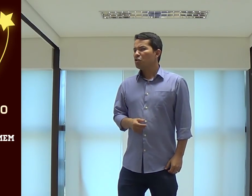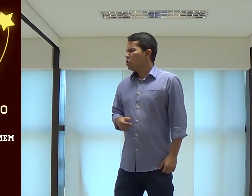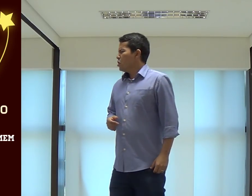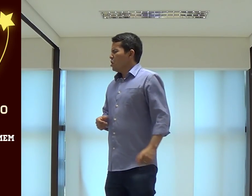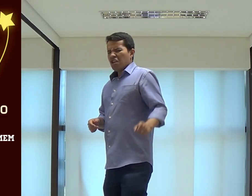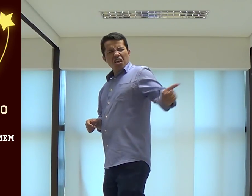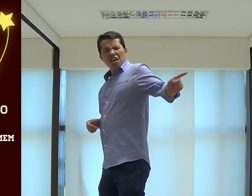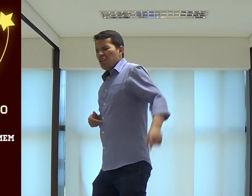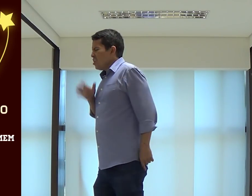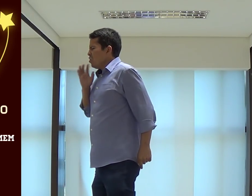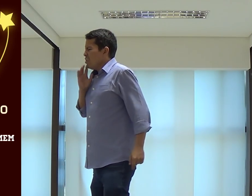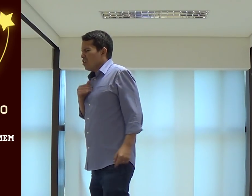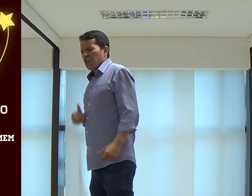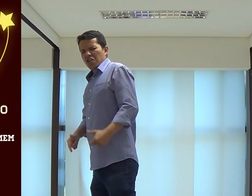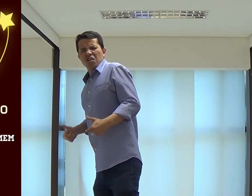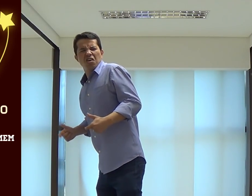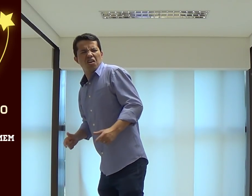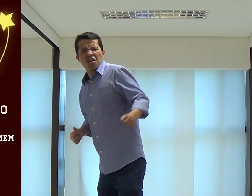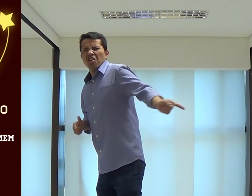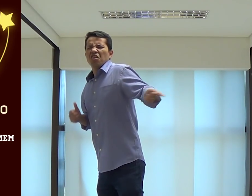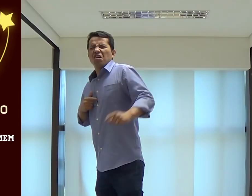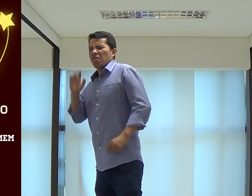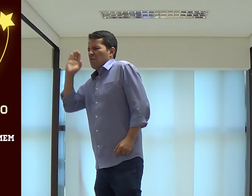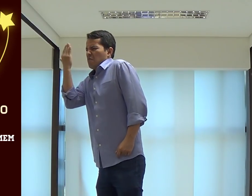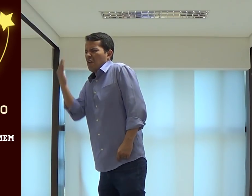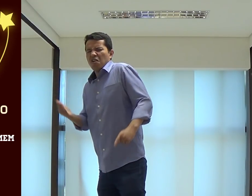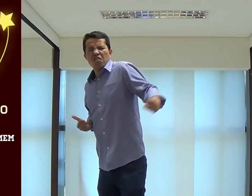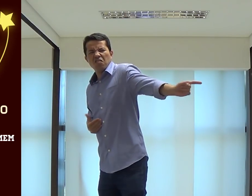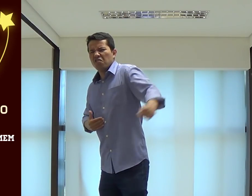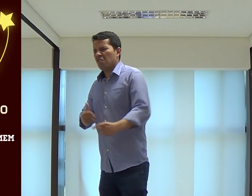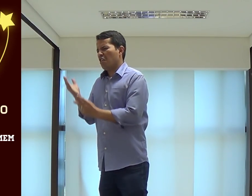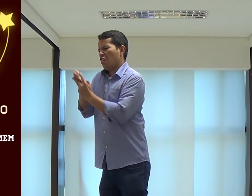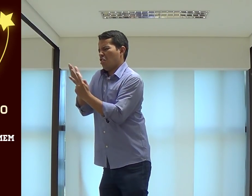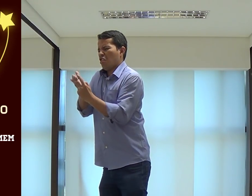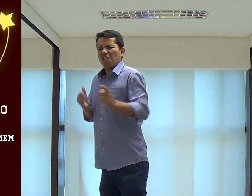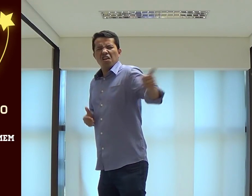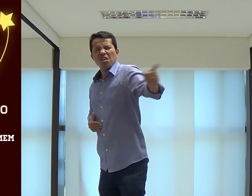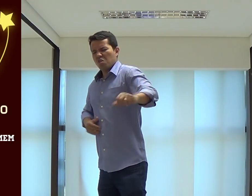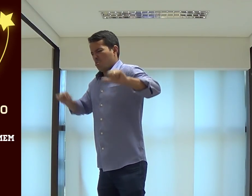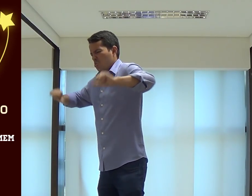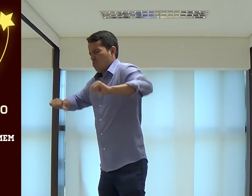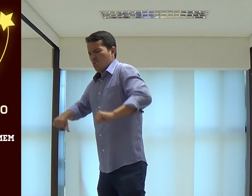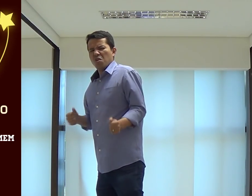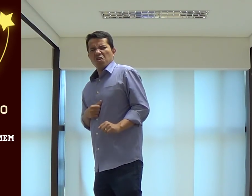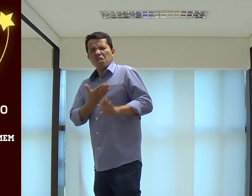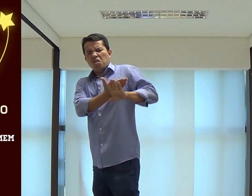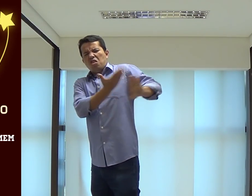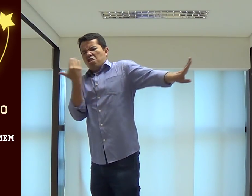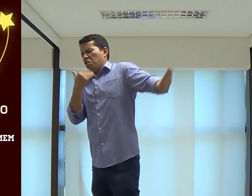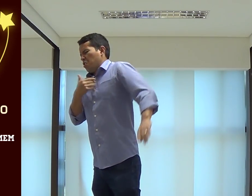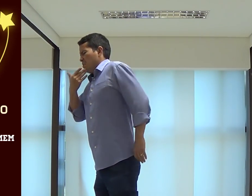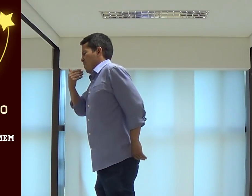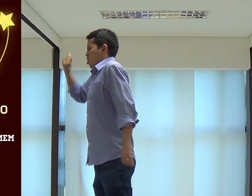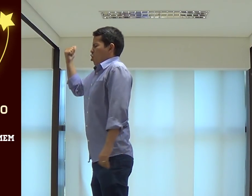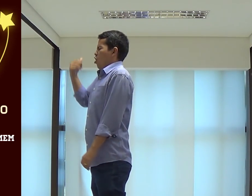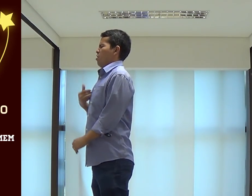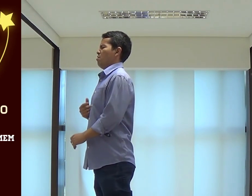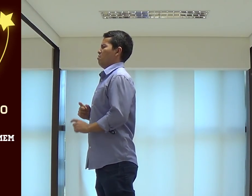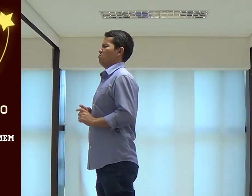Ou você, eu conheço, ele é um chato, ele é um falso, ele é duas caras, ele é muito ruim, eu não quero ficar, eu vou ficar longe